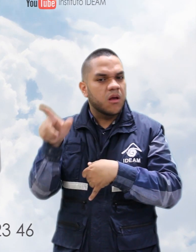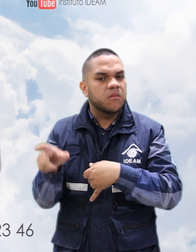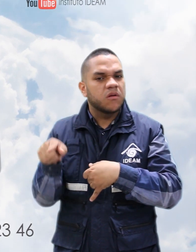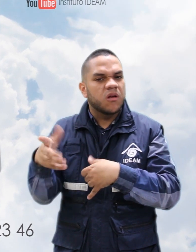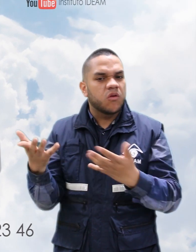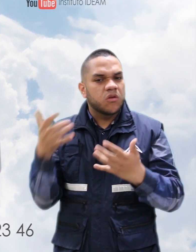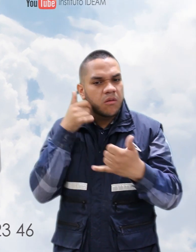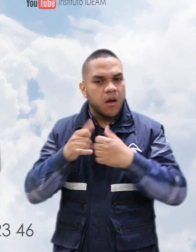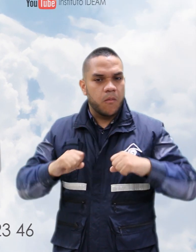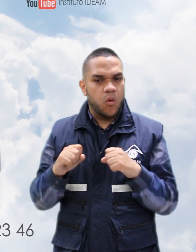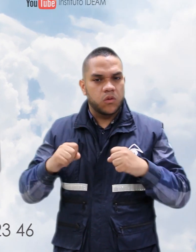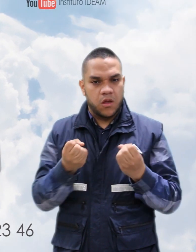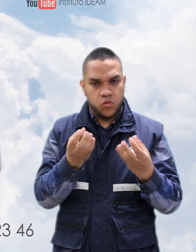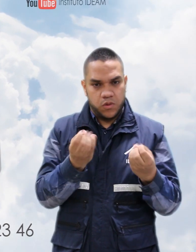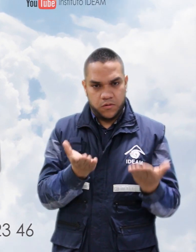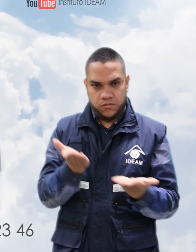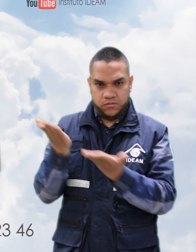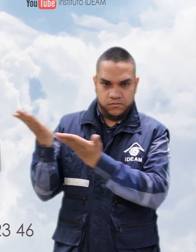teléfonos que aparecen en pantalla.